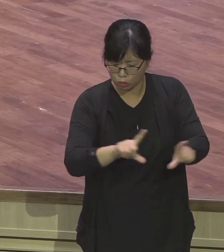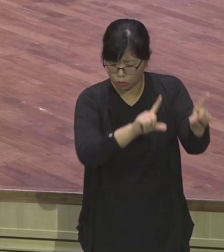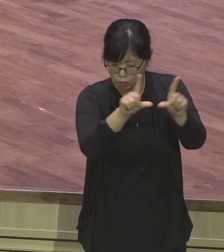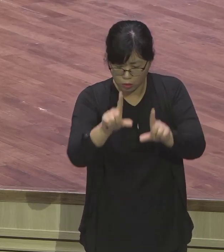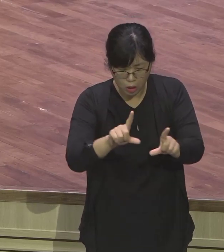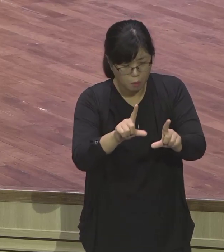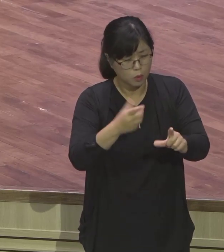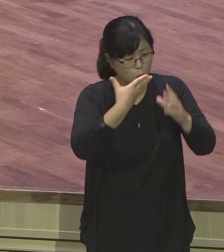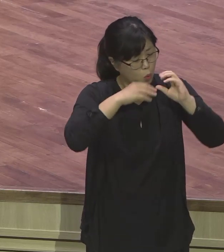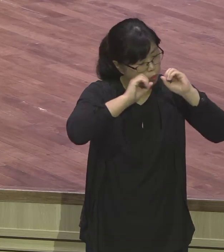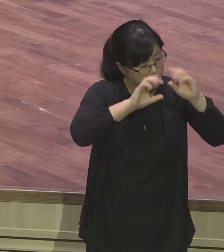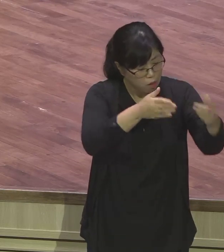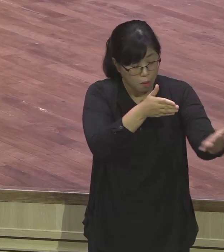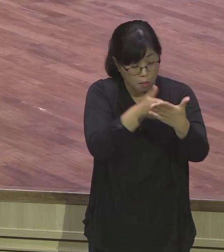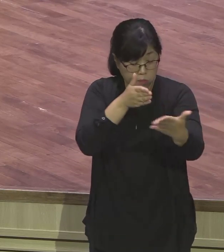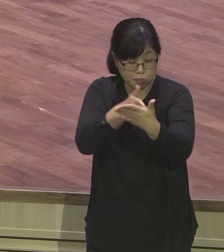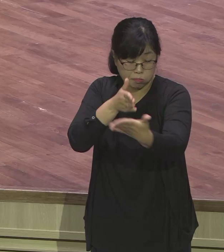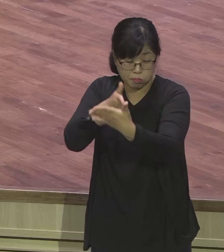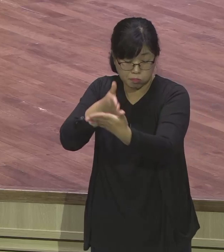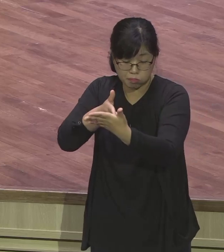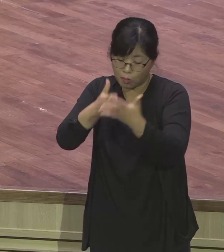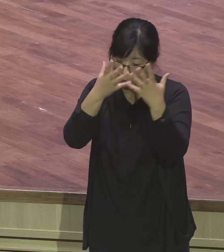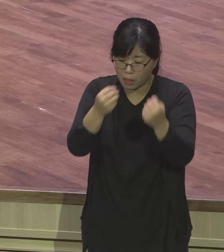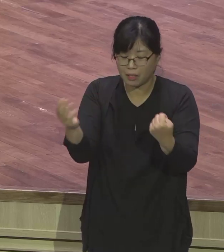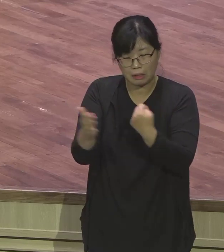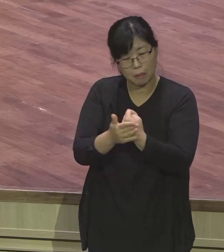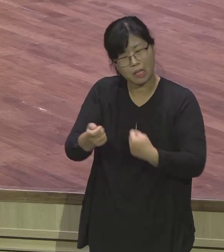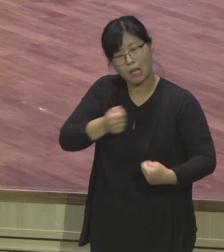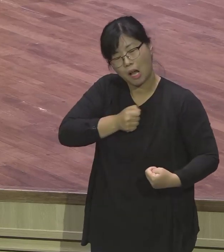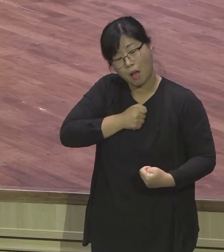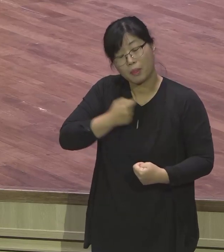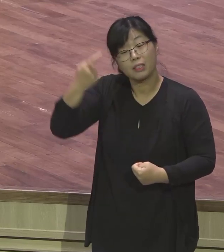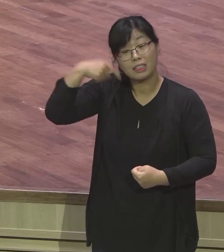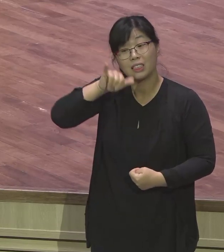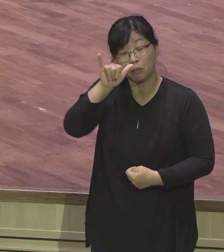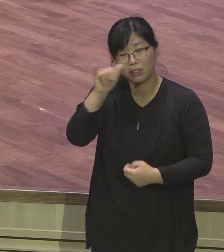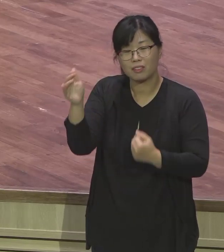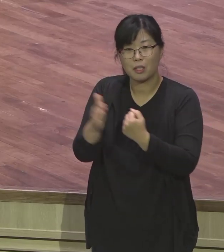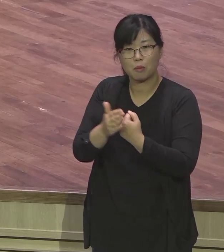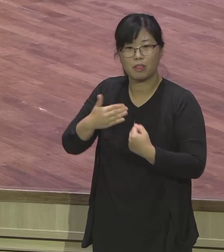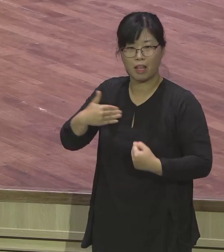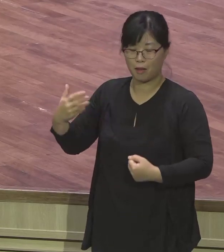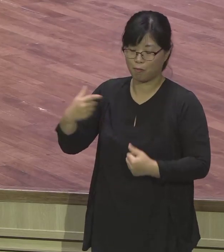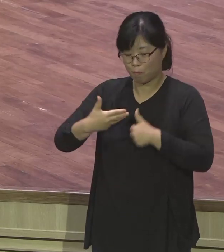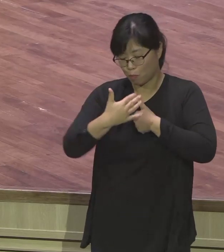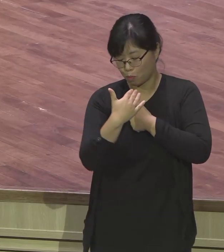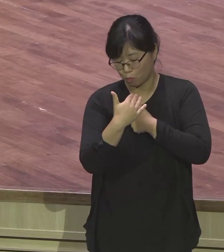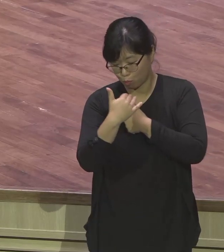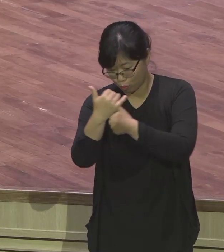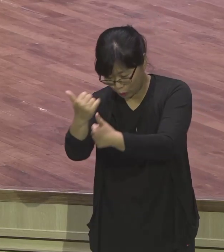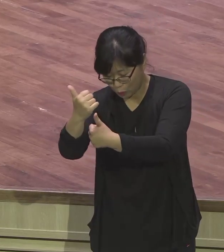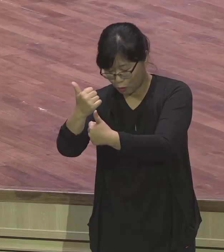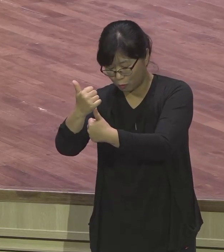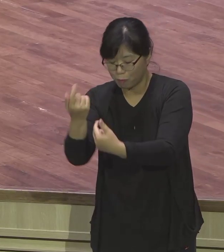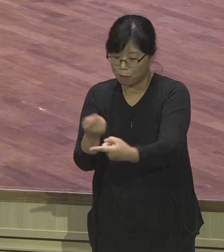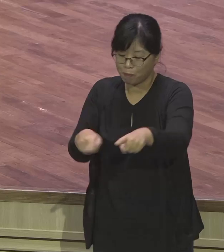제2세메라를 통해서 너무너무 서로 식사 다 대접하겠다고, 그런 것들을 보면서, 아, 우리 성도들이